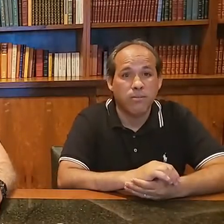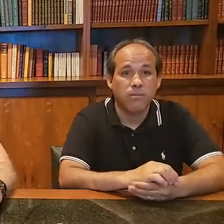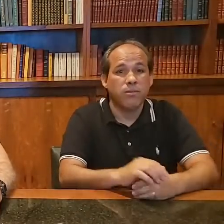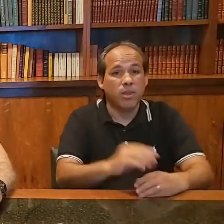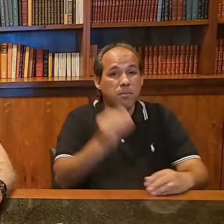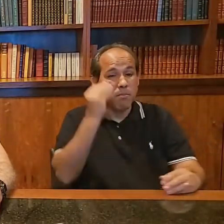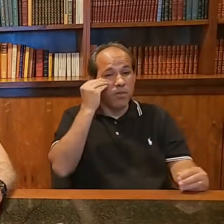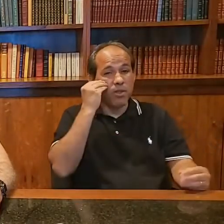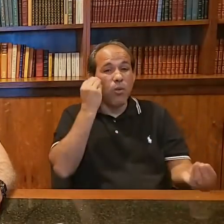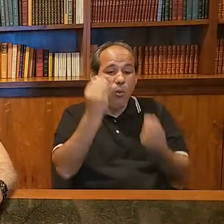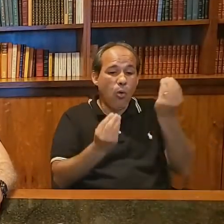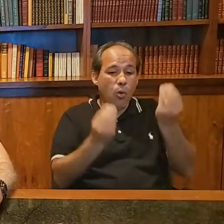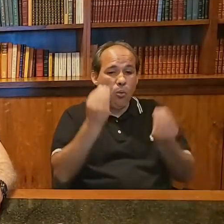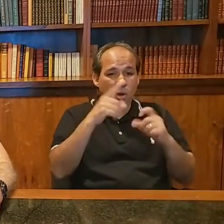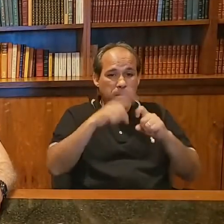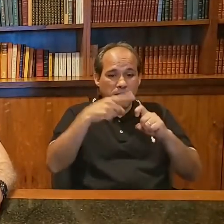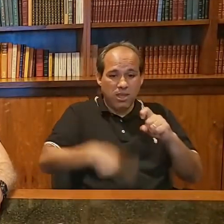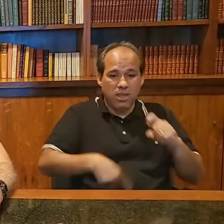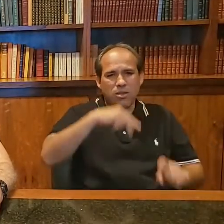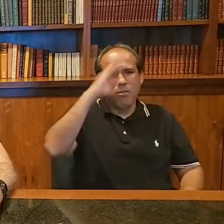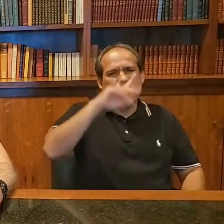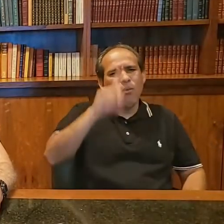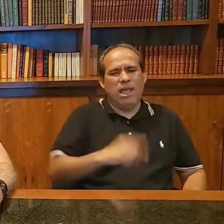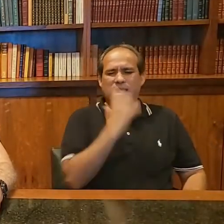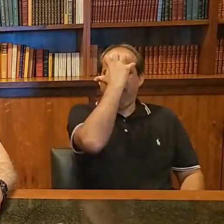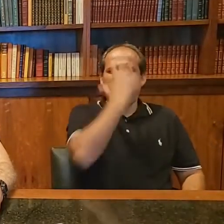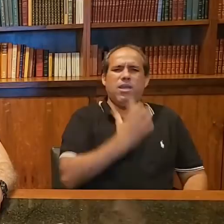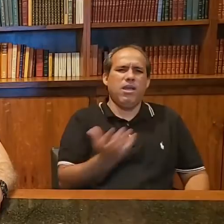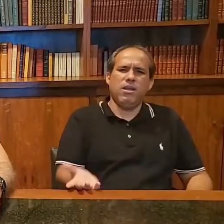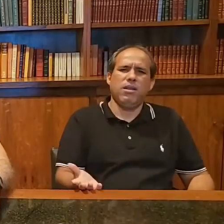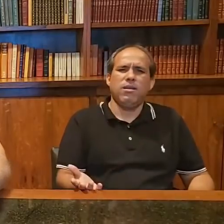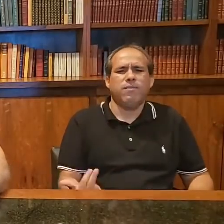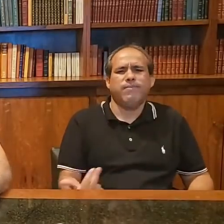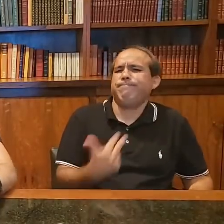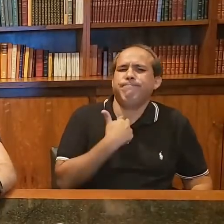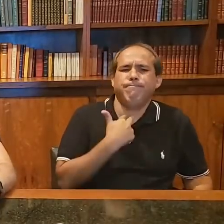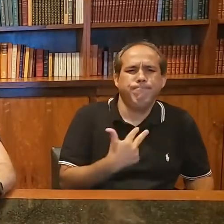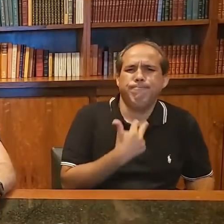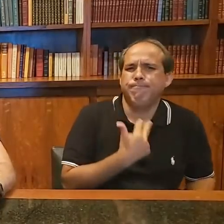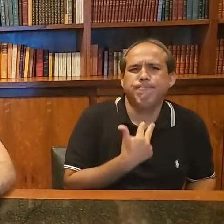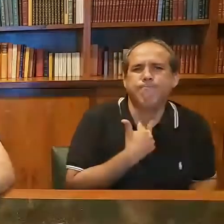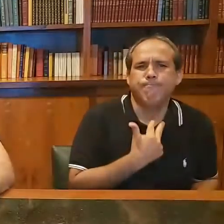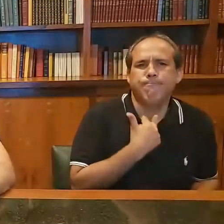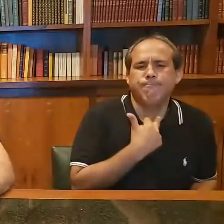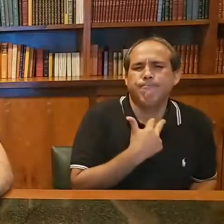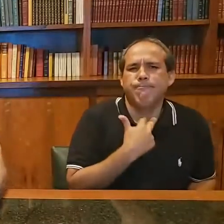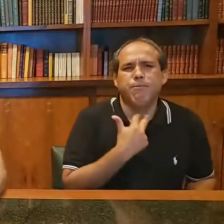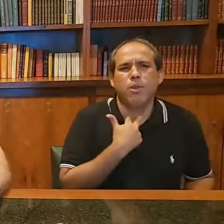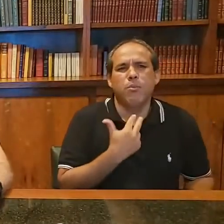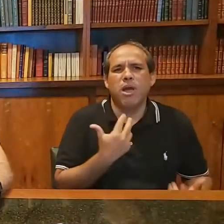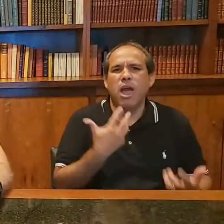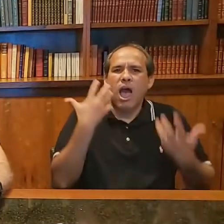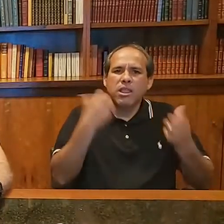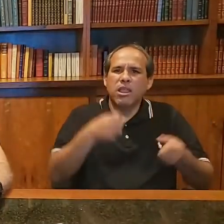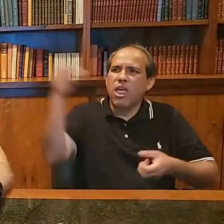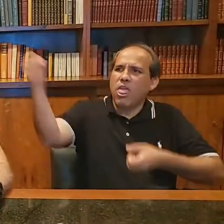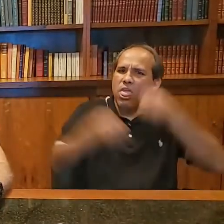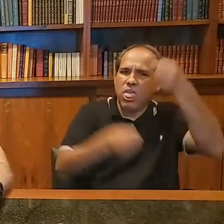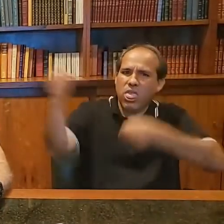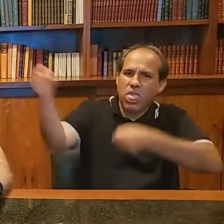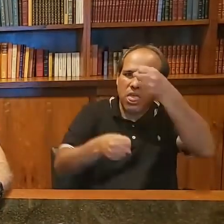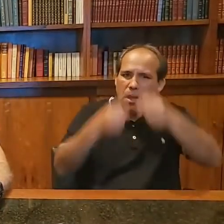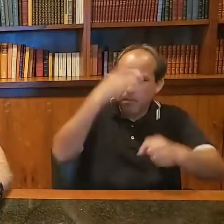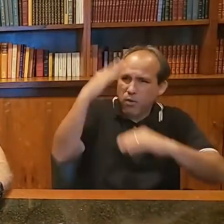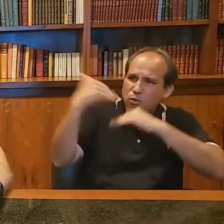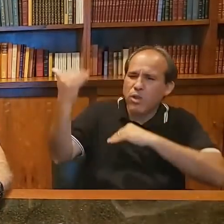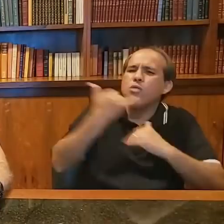a medicina do Brasil é levada a sério. Nós não podemos simplesmente trazer pessoas de fora, com todo